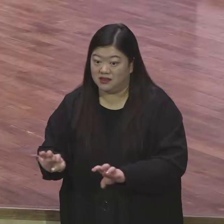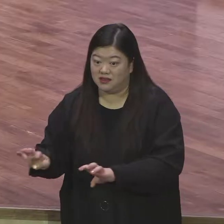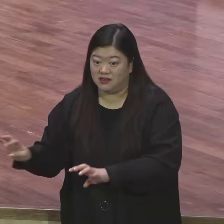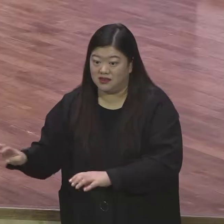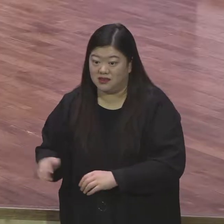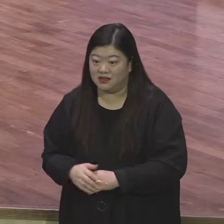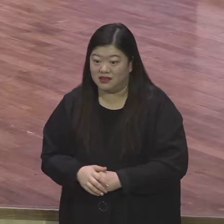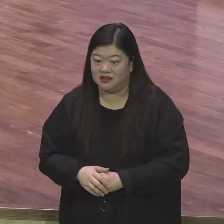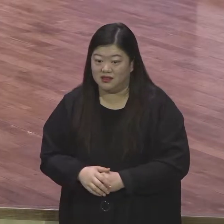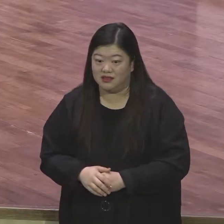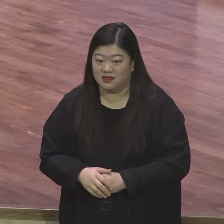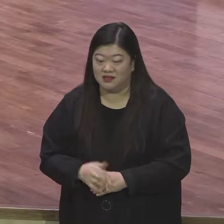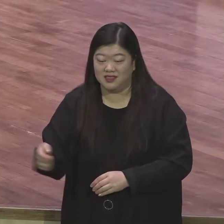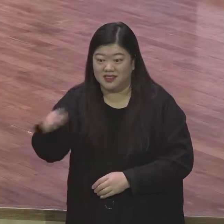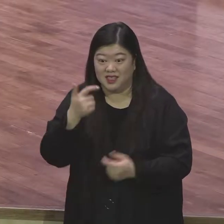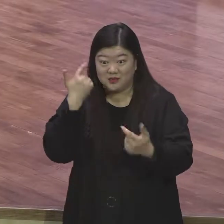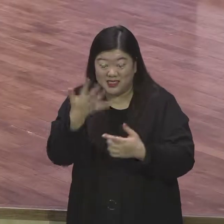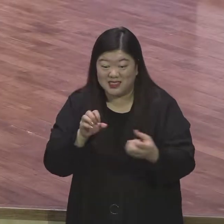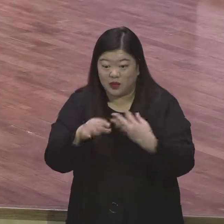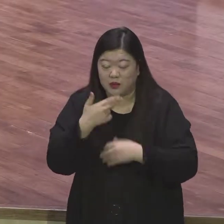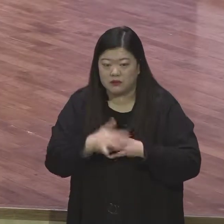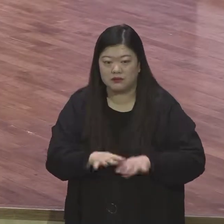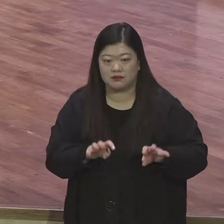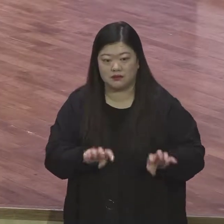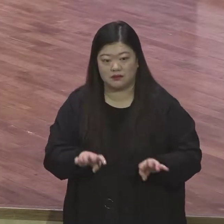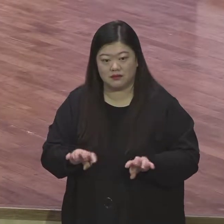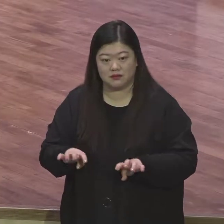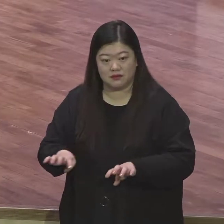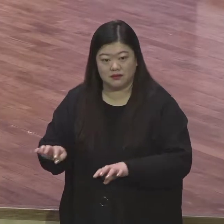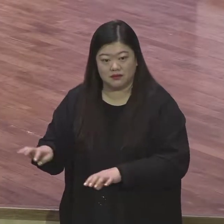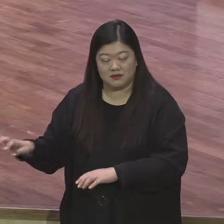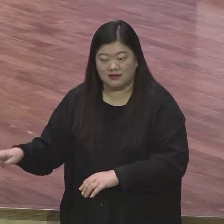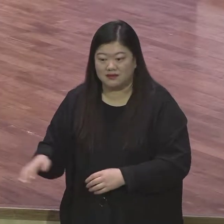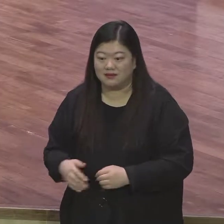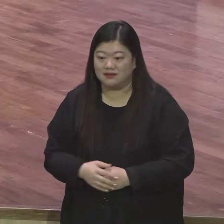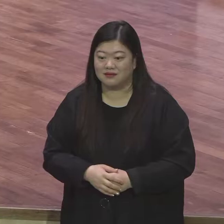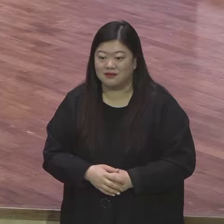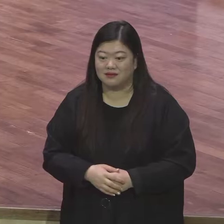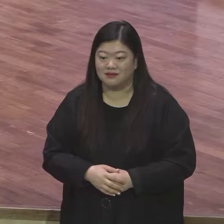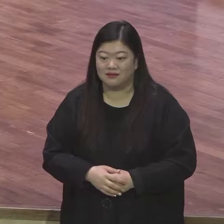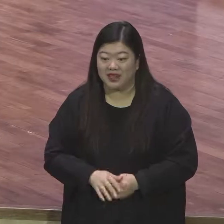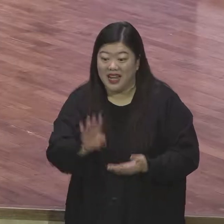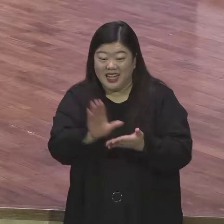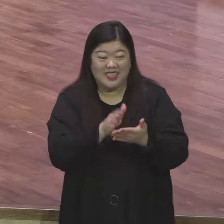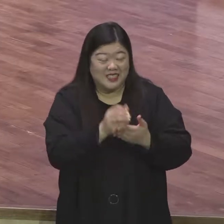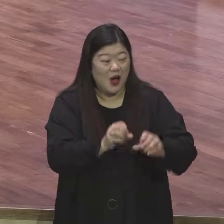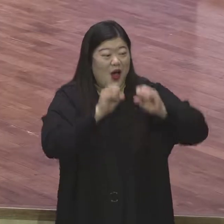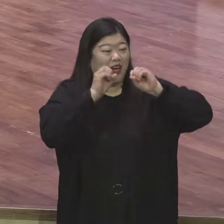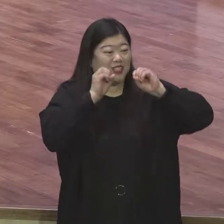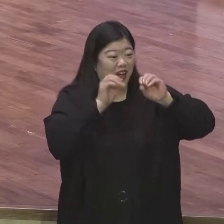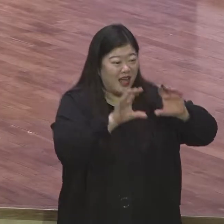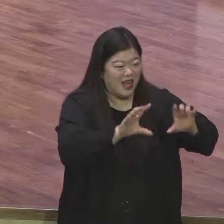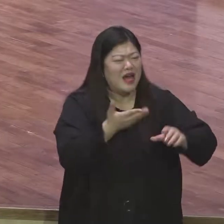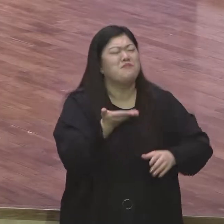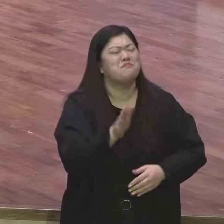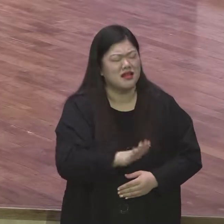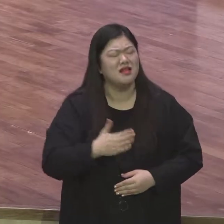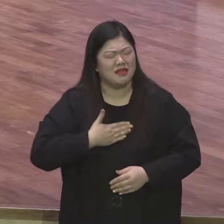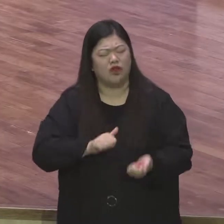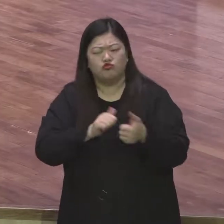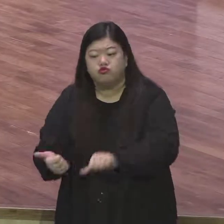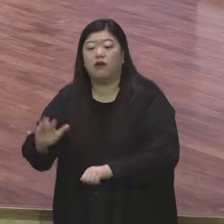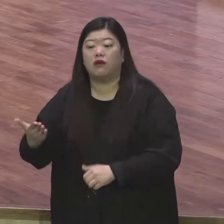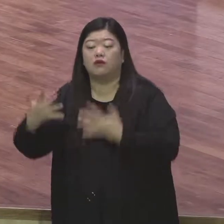간격이 크지요. 우리 기쁨과 바울의 기쁨과는 완전히 다르지요.